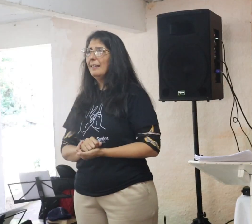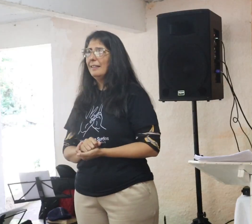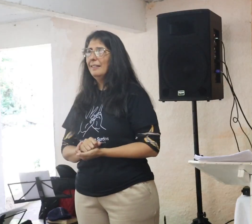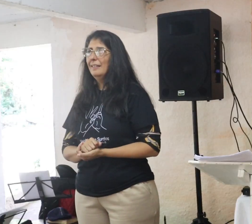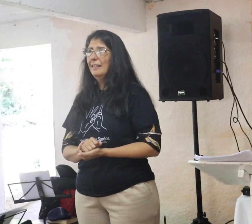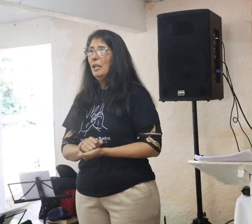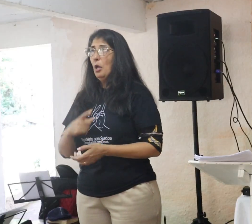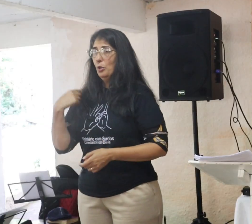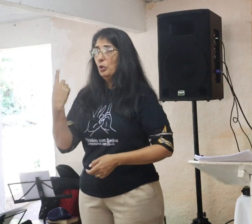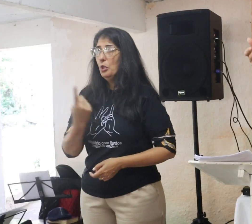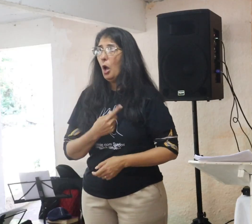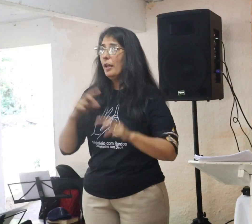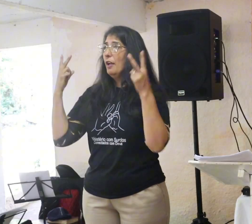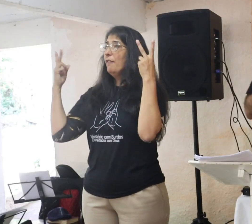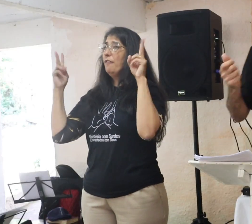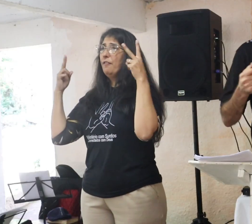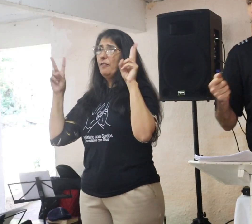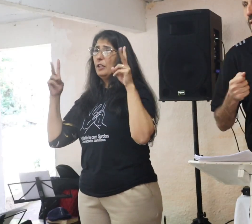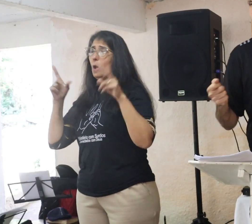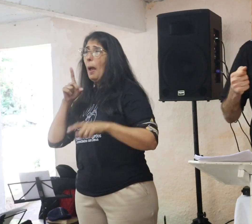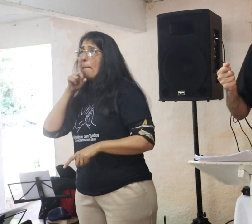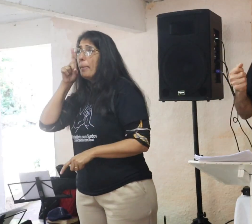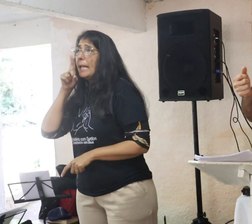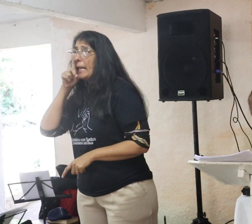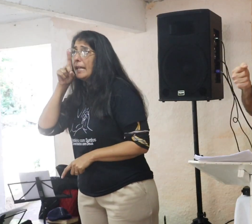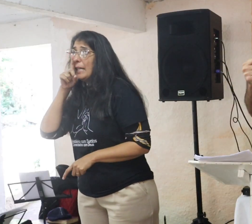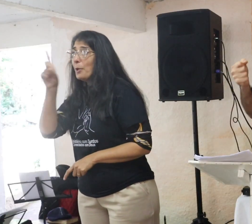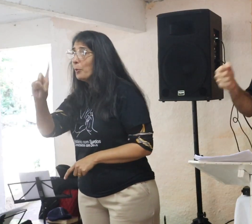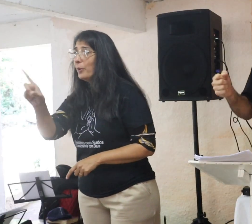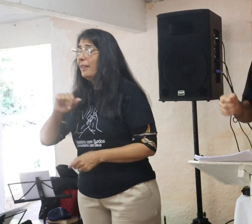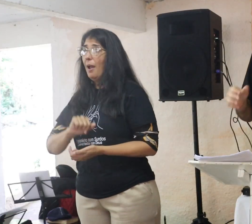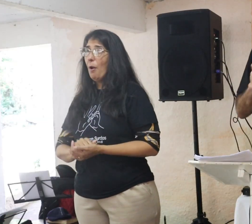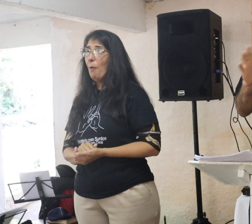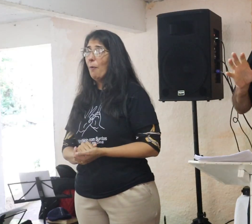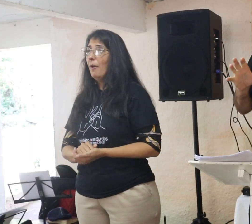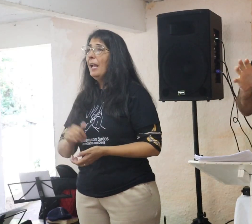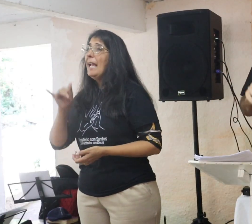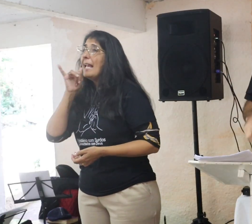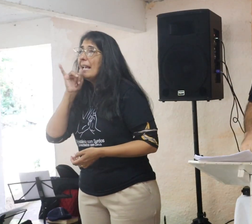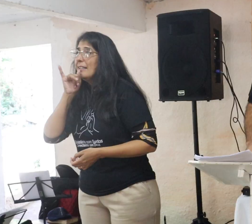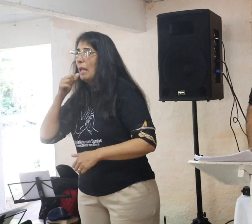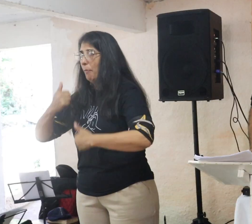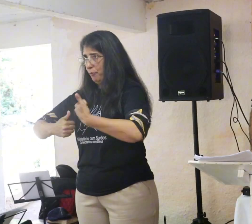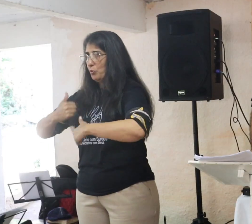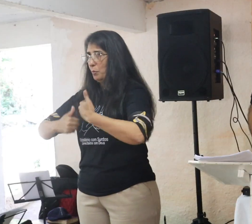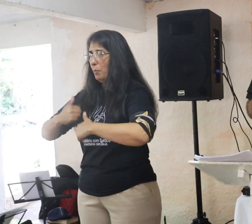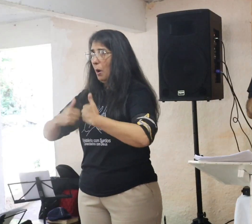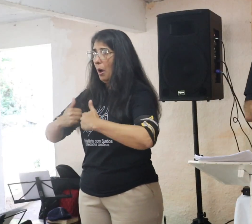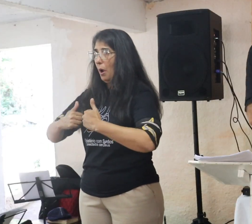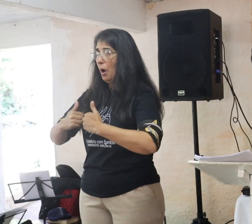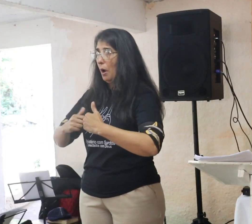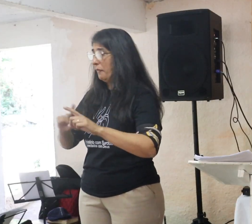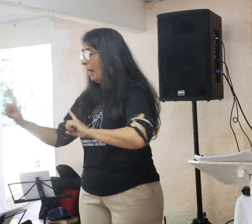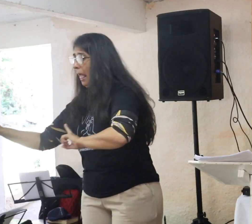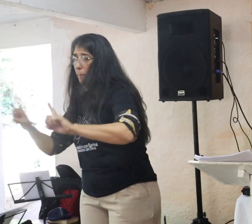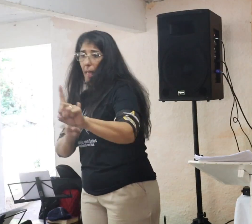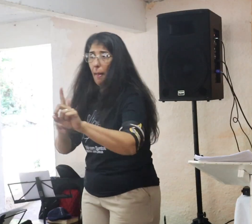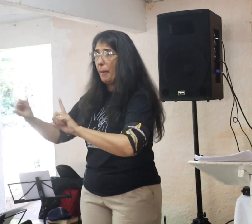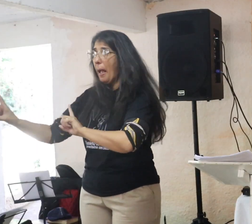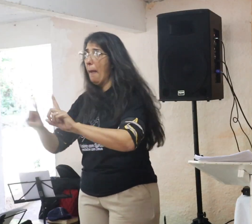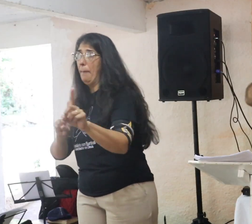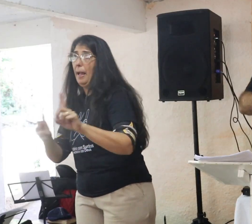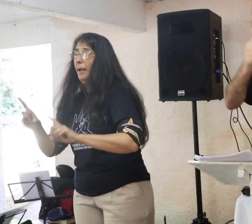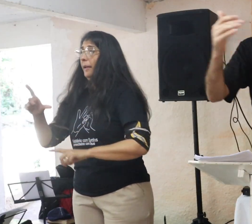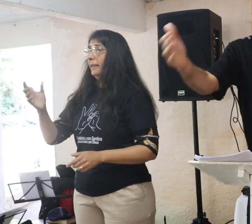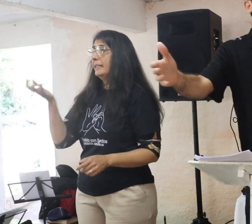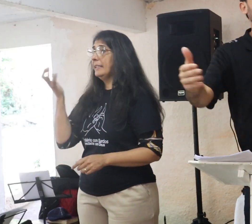perigo como um time lá que luta, não é, para ganhar o prêmio, não. E temendo, pedindo que o juiz acabe